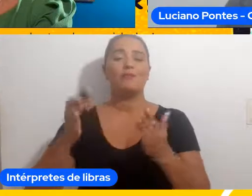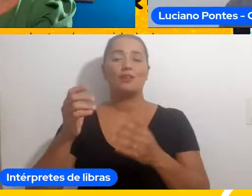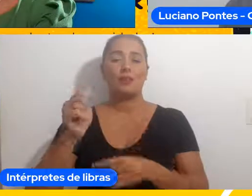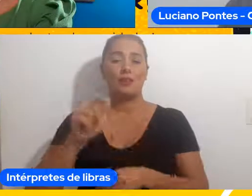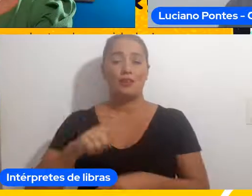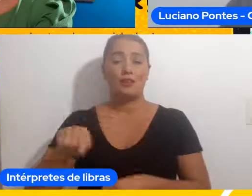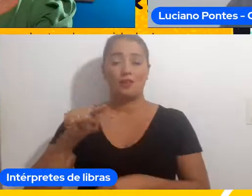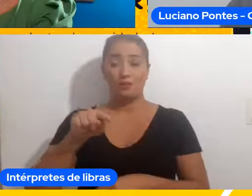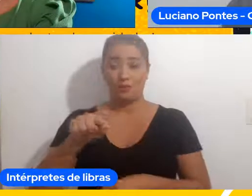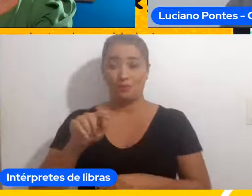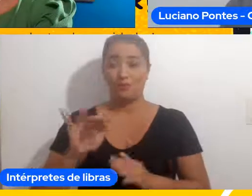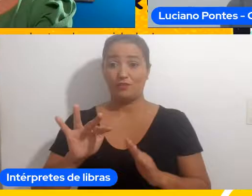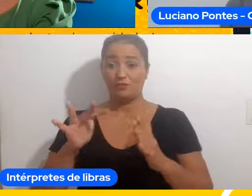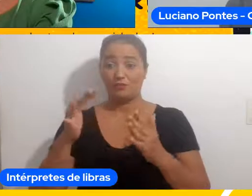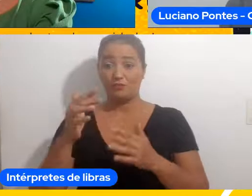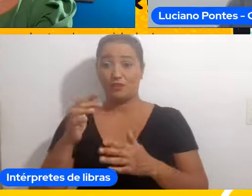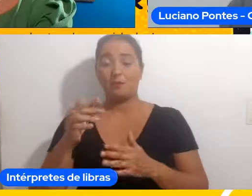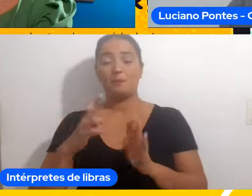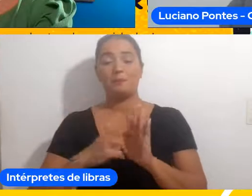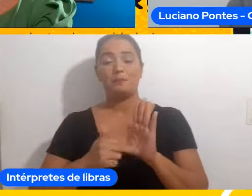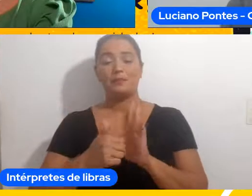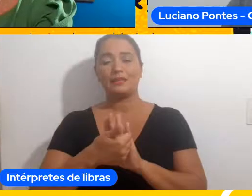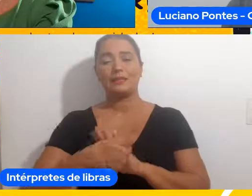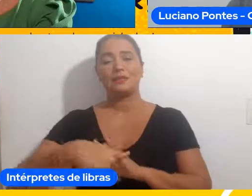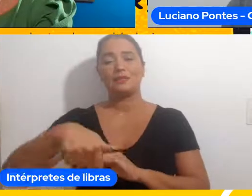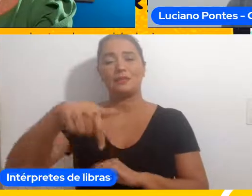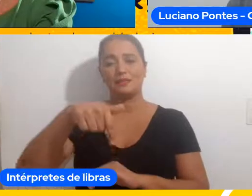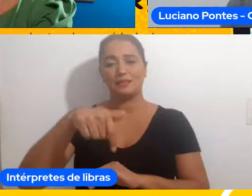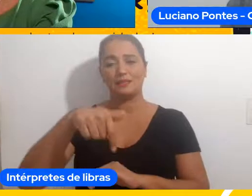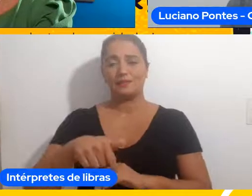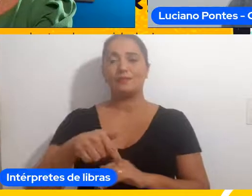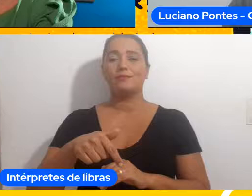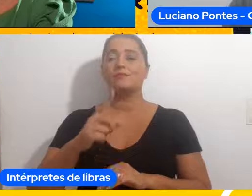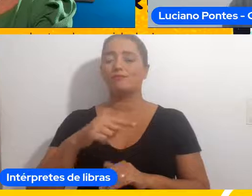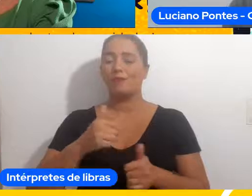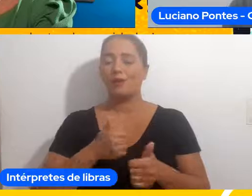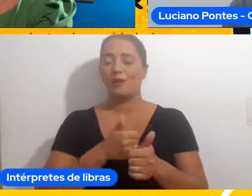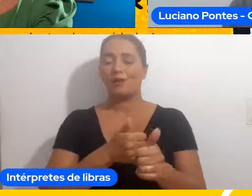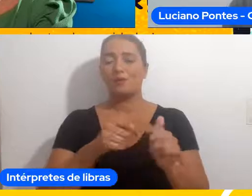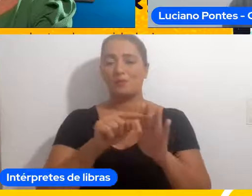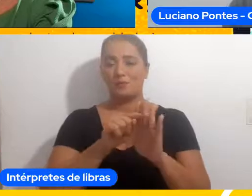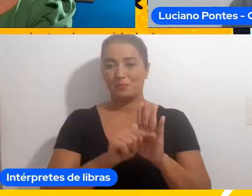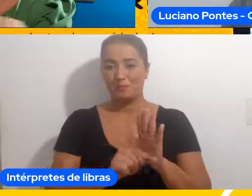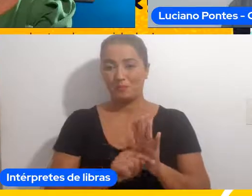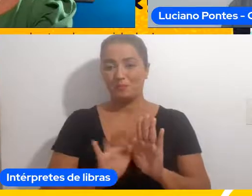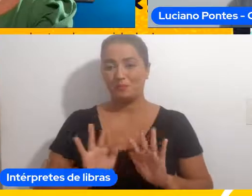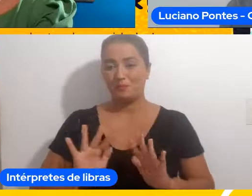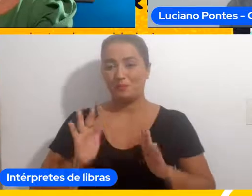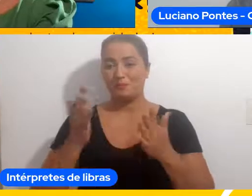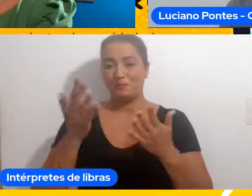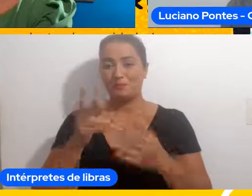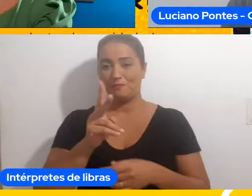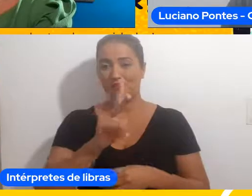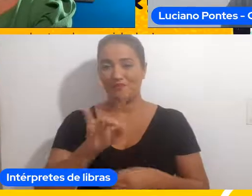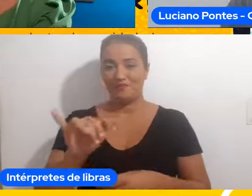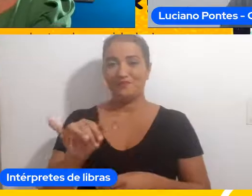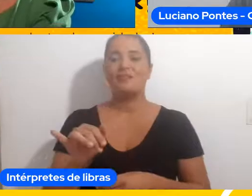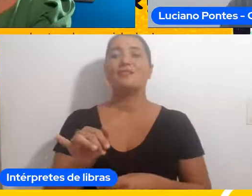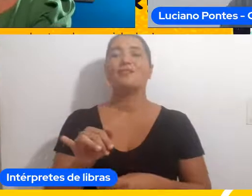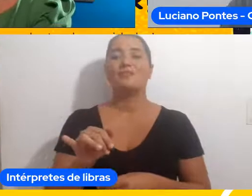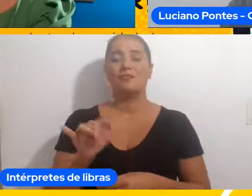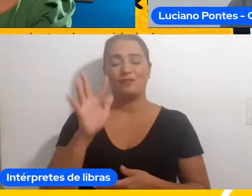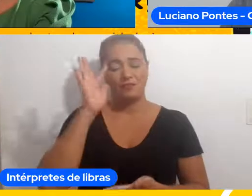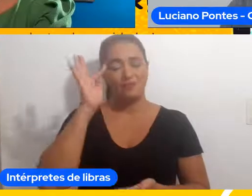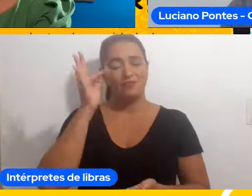@festivalpintandosete, onde você também acompanha toda a programação da gente e os futuros projetos que esse festival vai, com a fé em todos